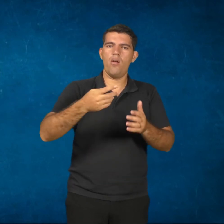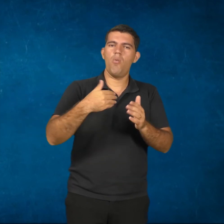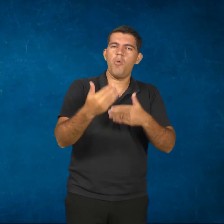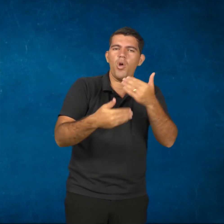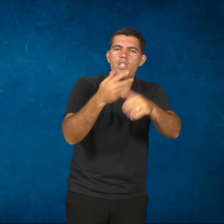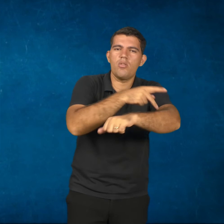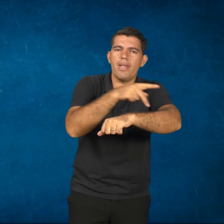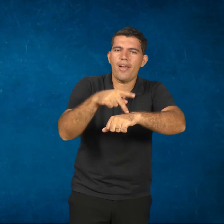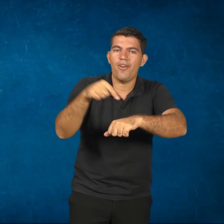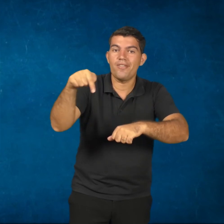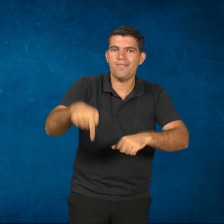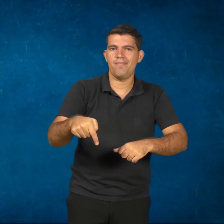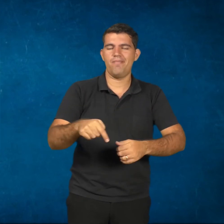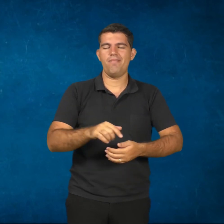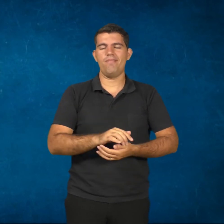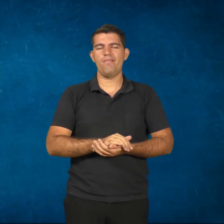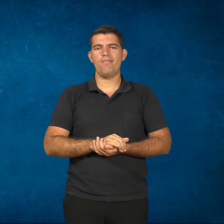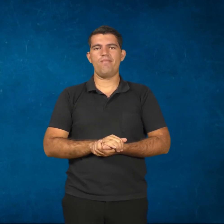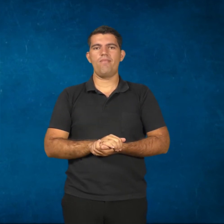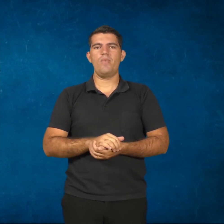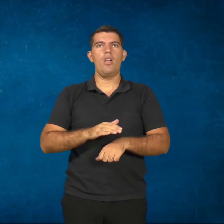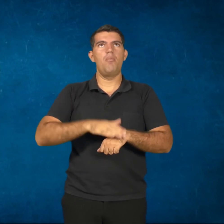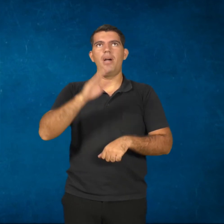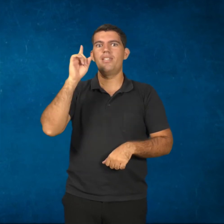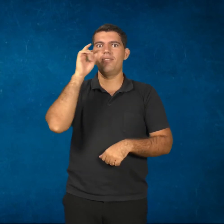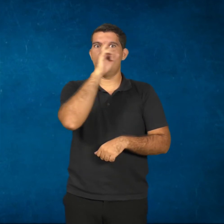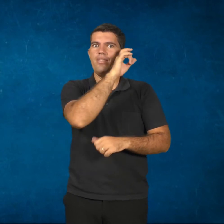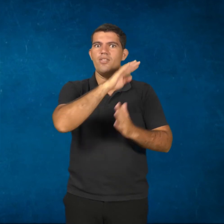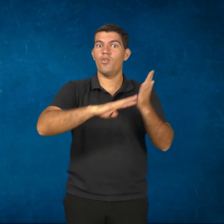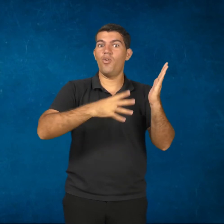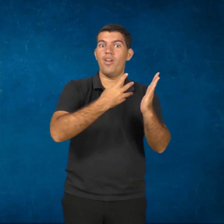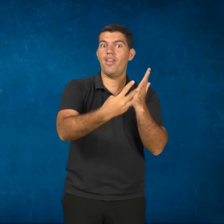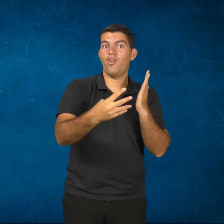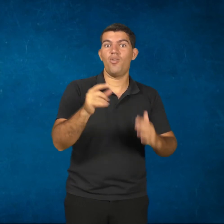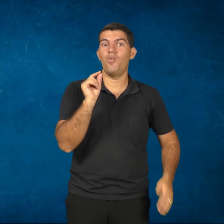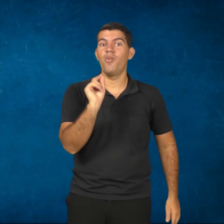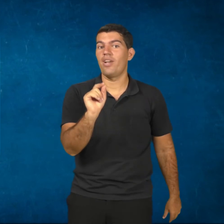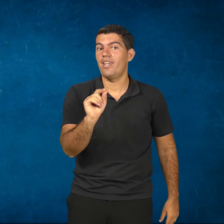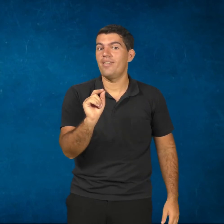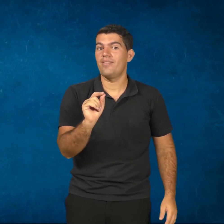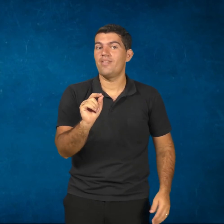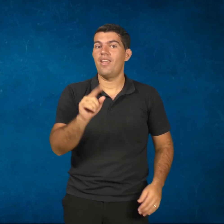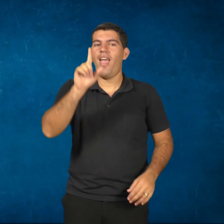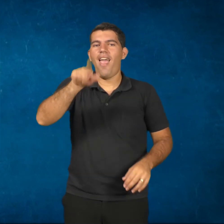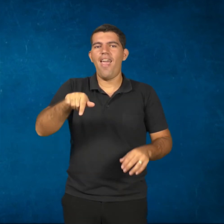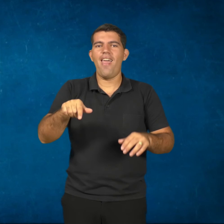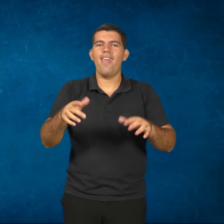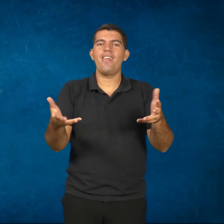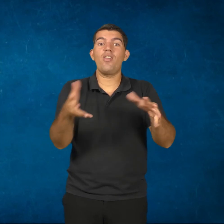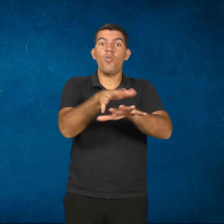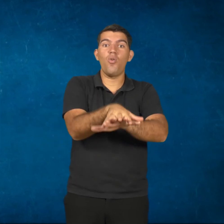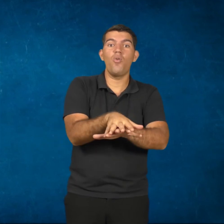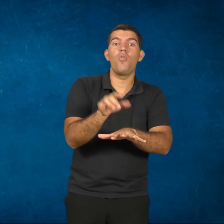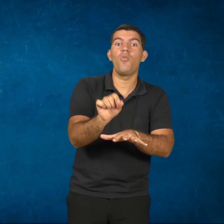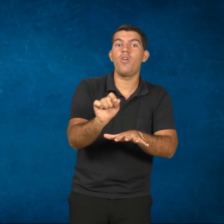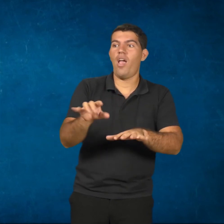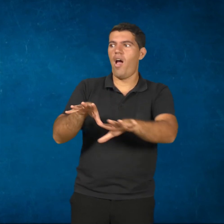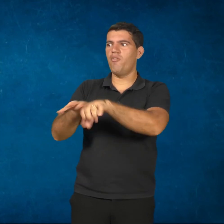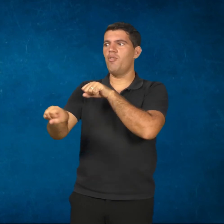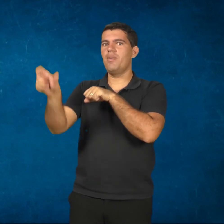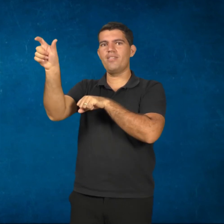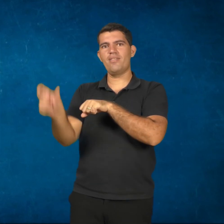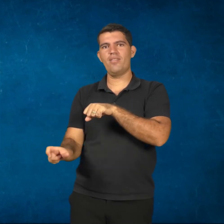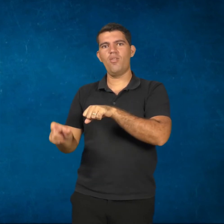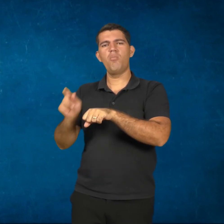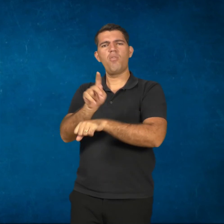propriamente dito. O maior desafio para o currículo é incluir uma formação de